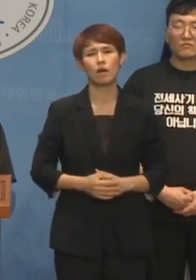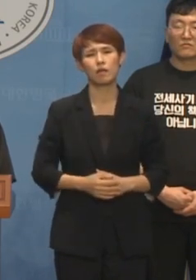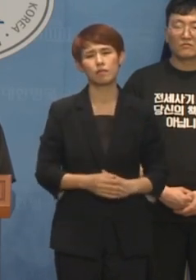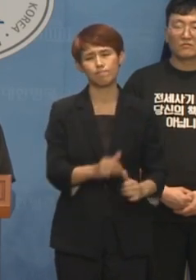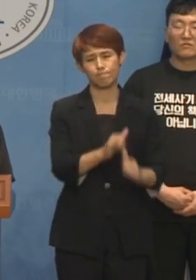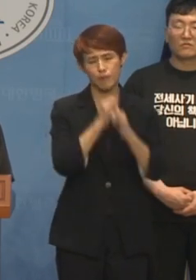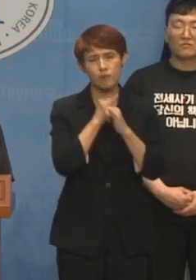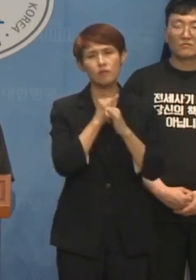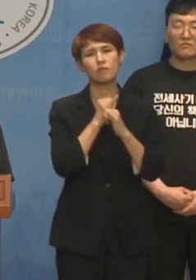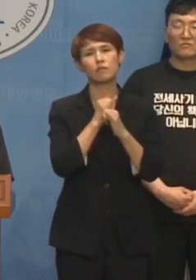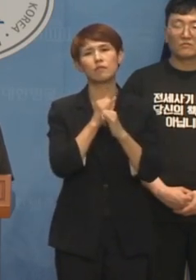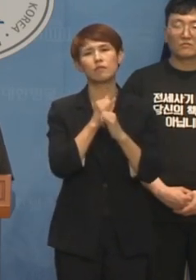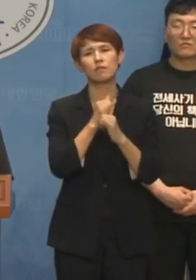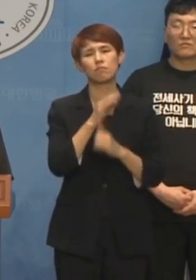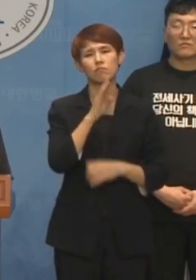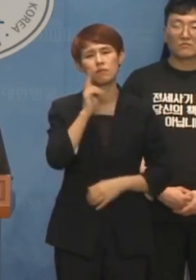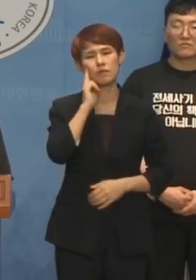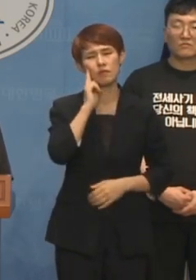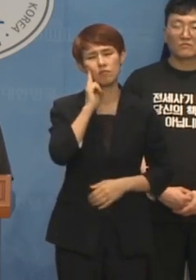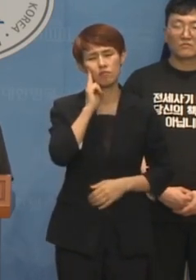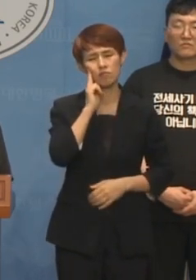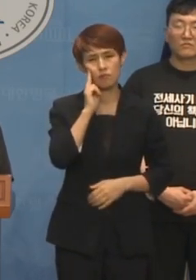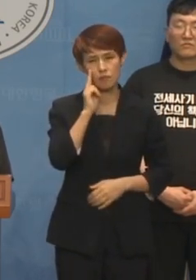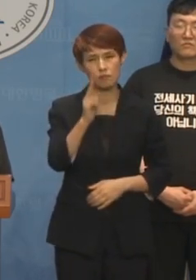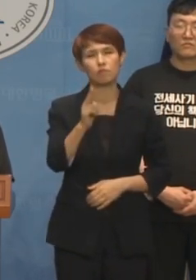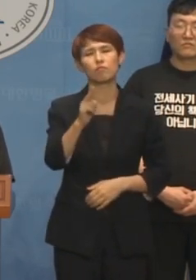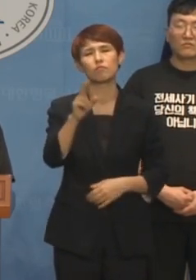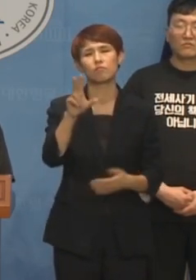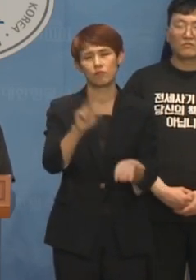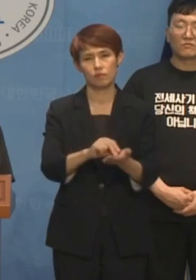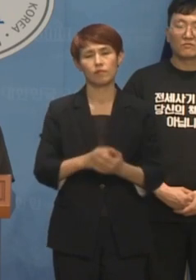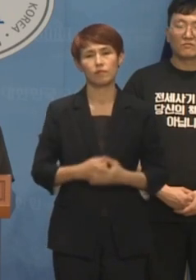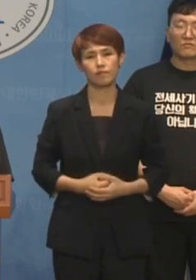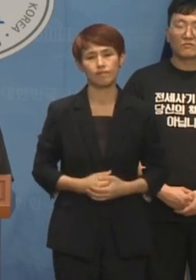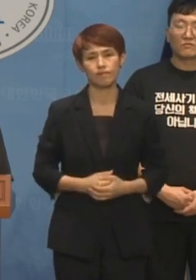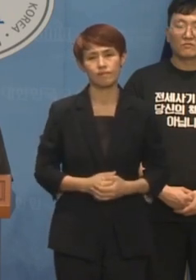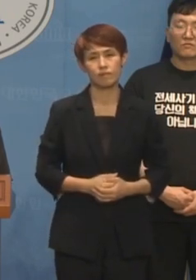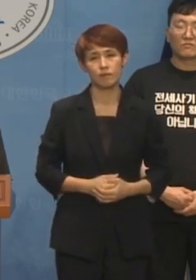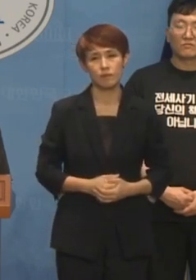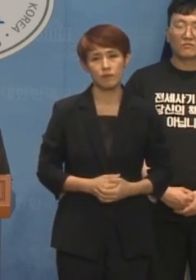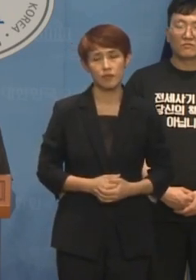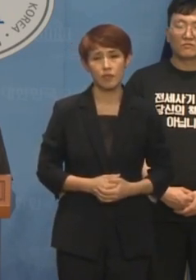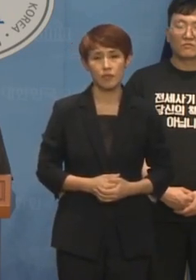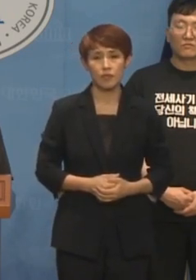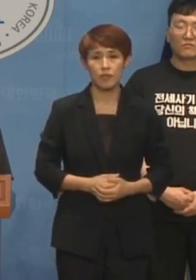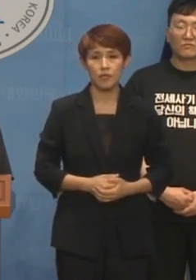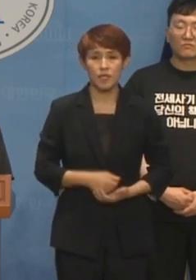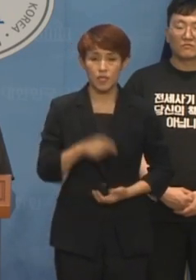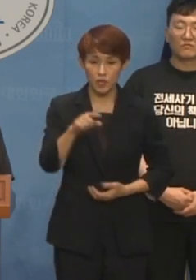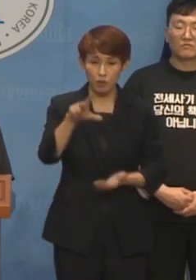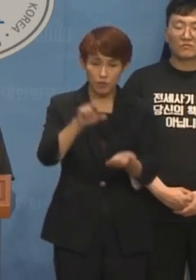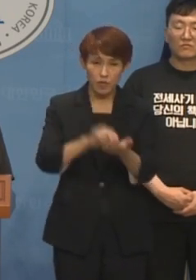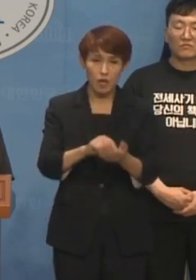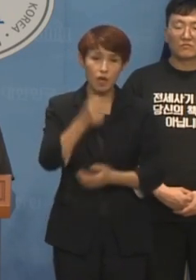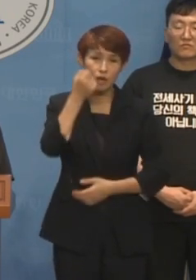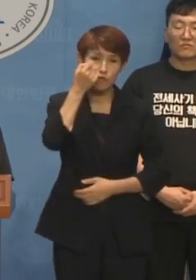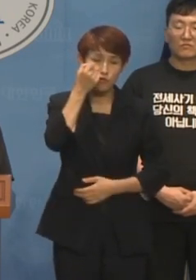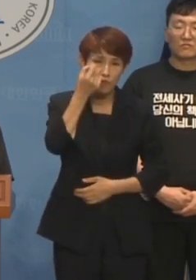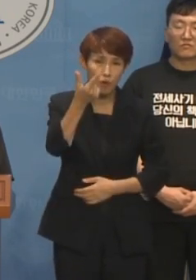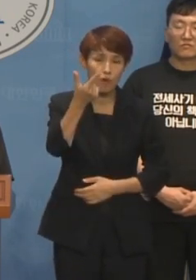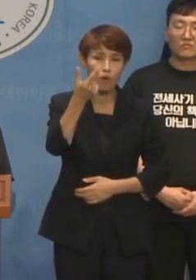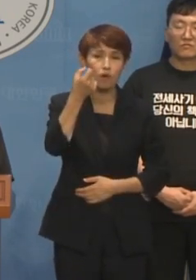이어지는 아주 심각한 민생 사안입니다. 이 사안이 6개월마다 한 번씩 개정을